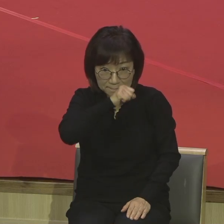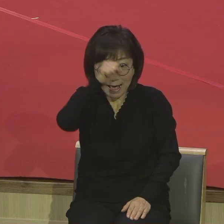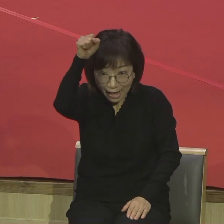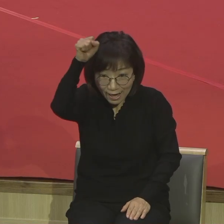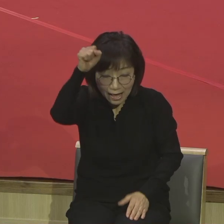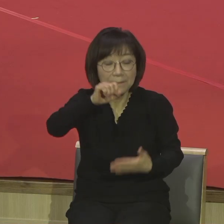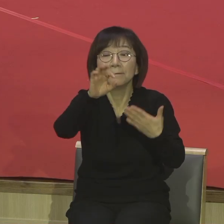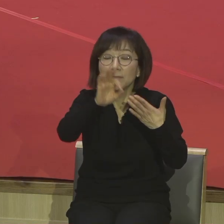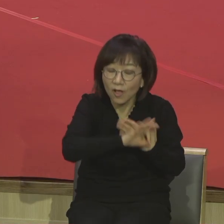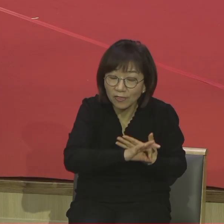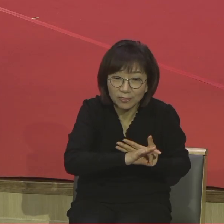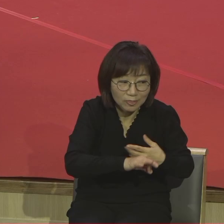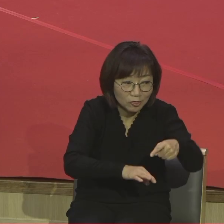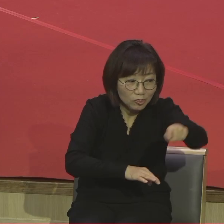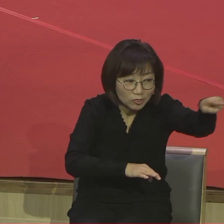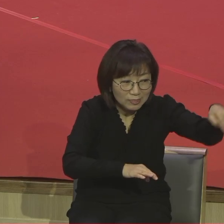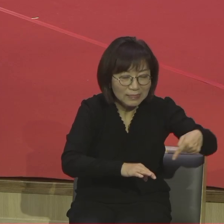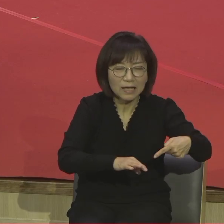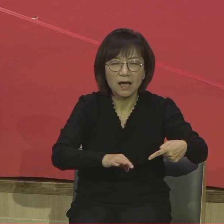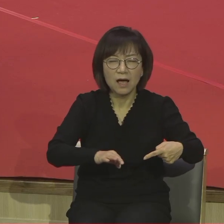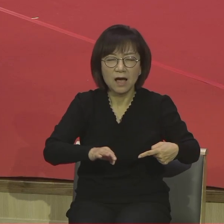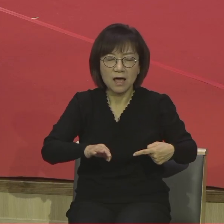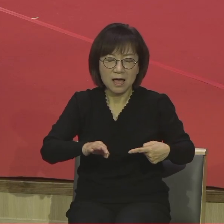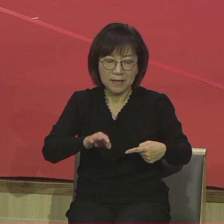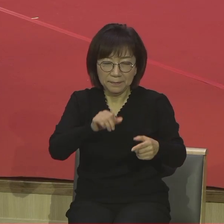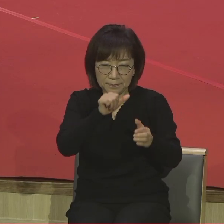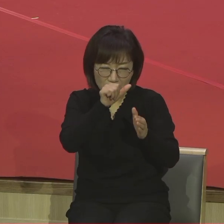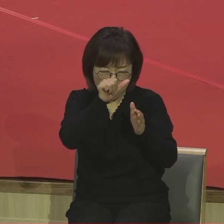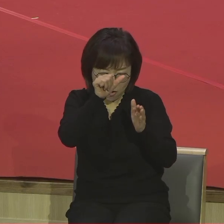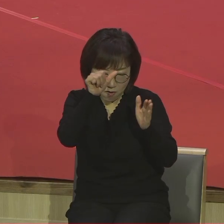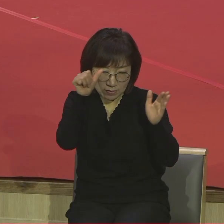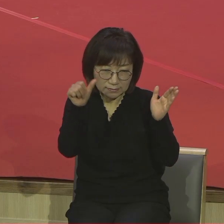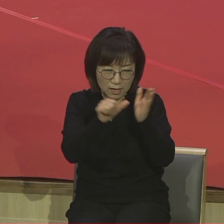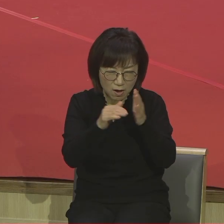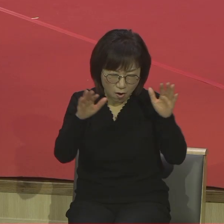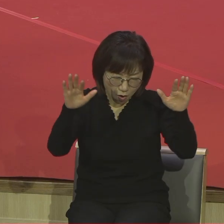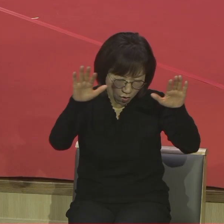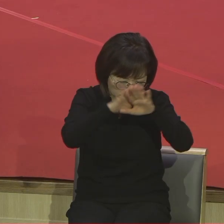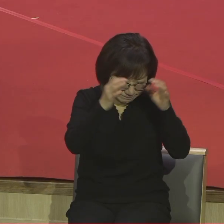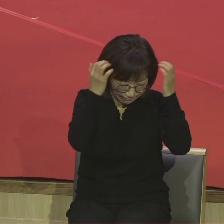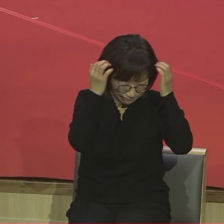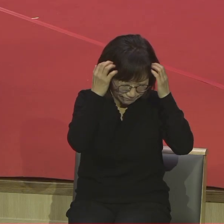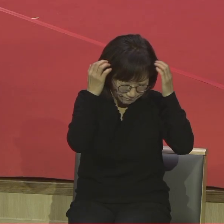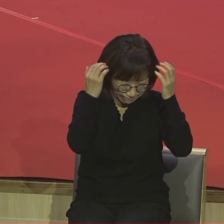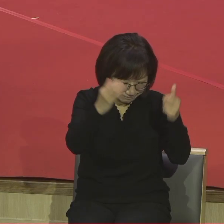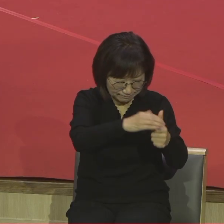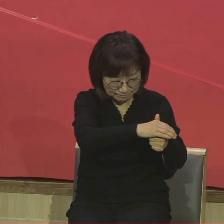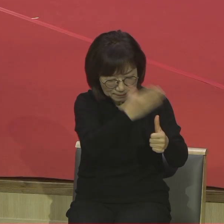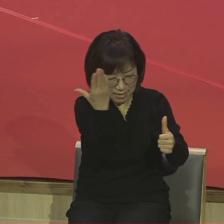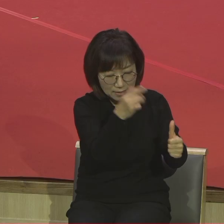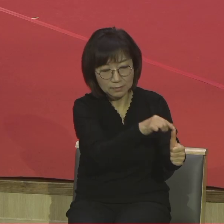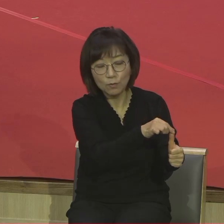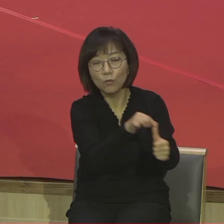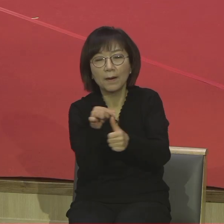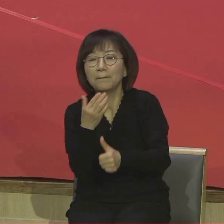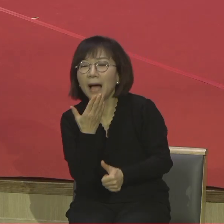하면 그 깊은 인생의 어둠의 터널에서 빠져나올 수 있다.